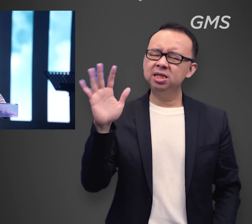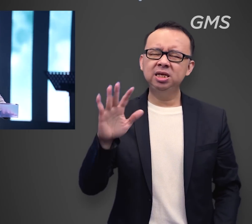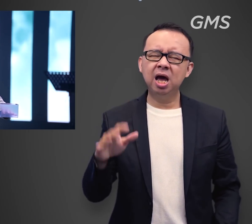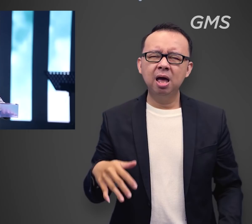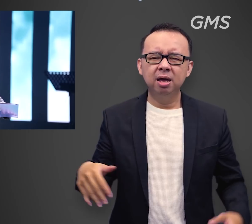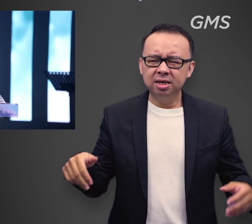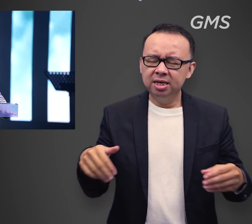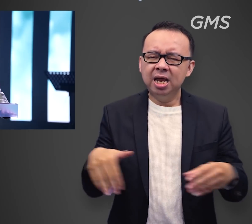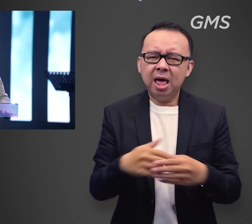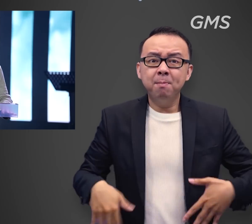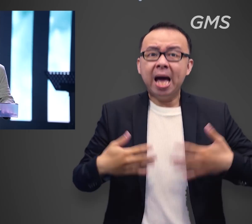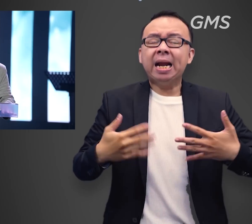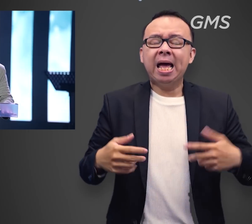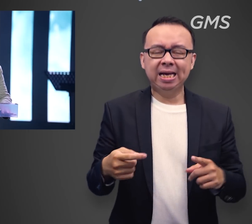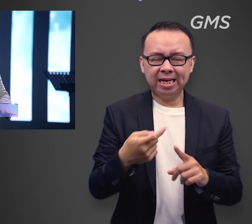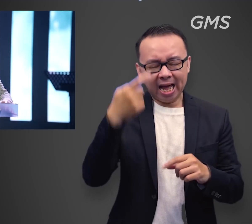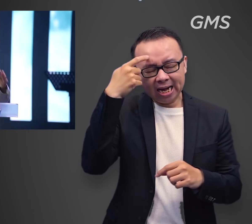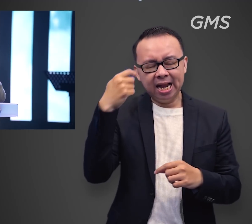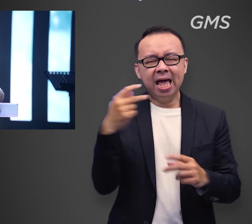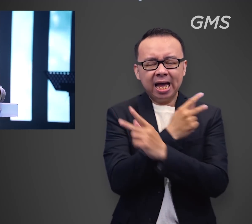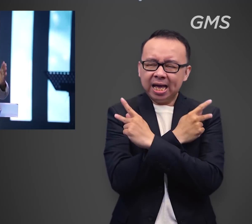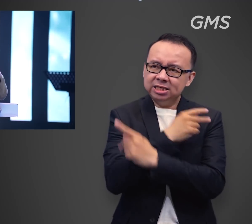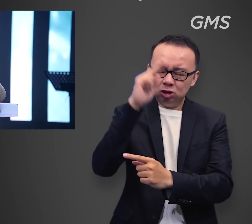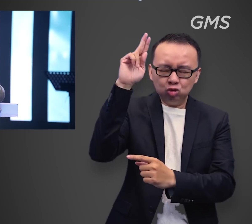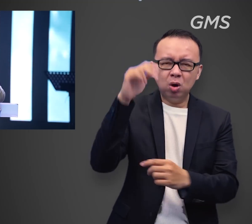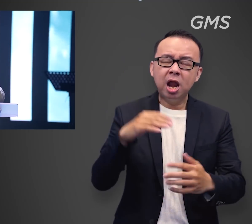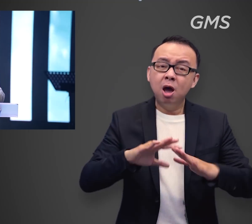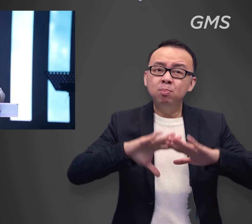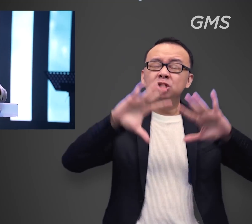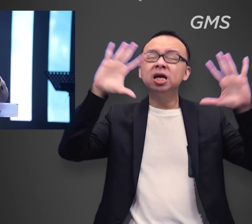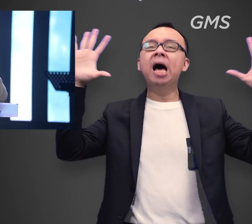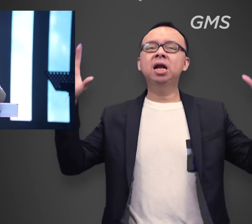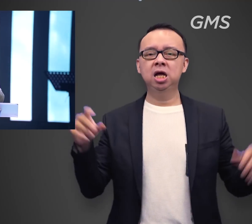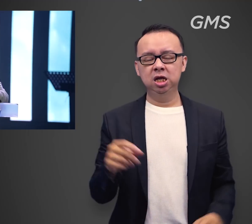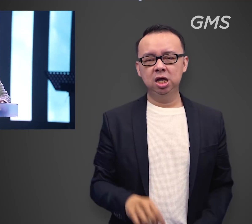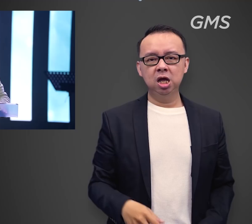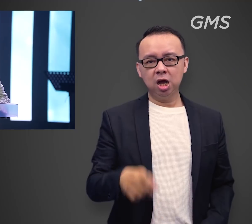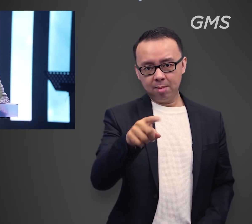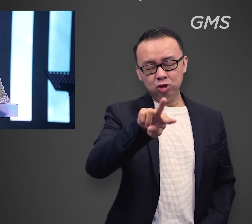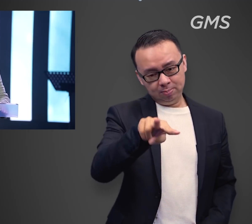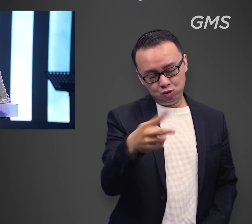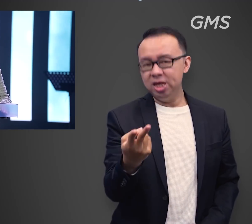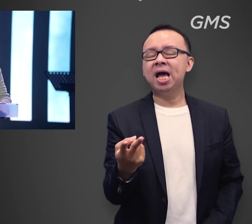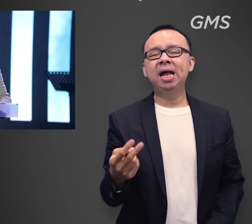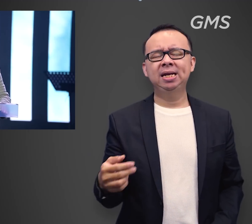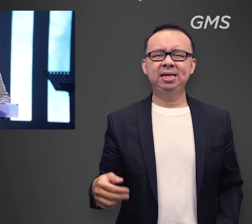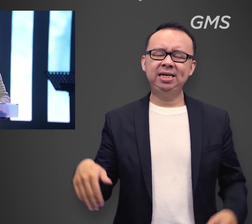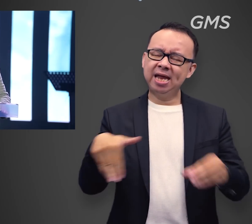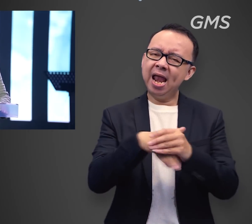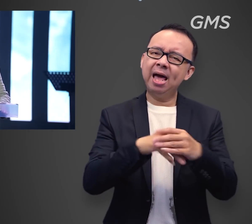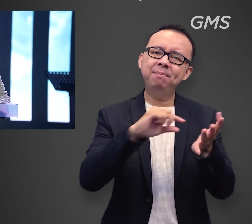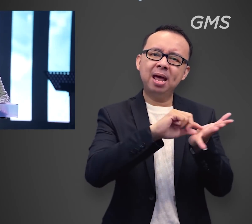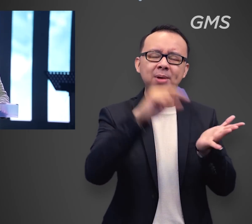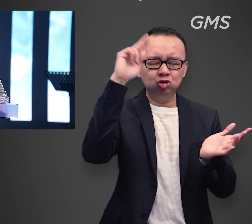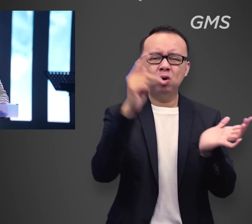kasihnya jauh lebih besar kepadamu. Karena itu biar hari ini dipulihkan keadaanmu di dalam nama Tuhan Yesus.